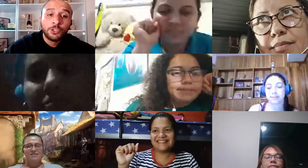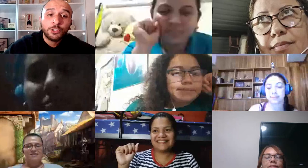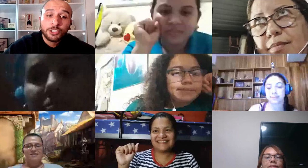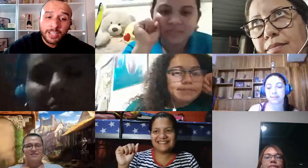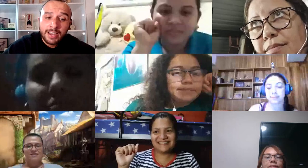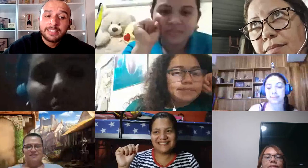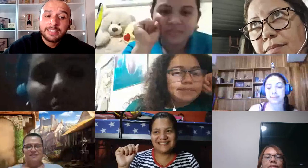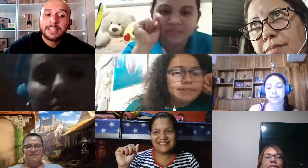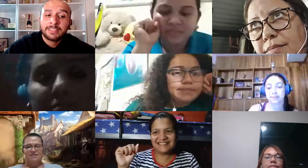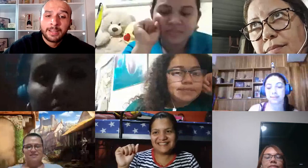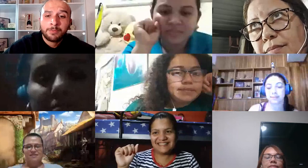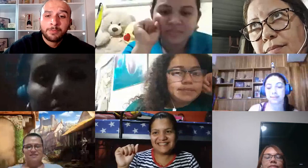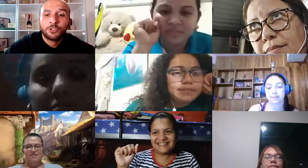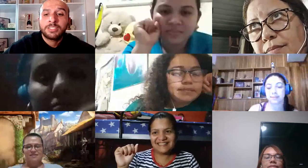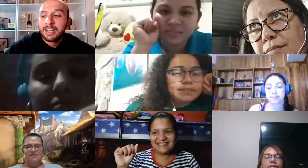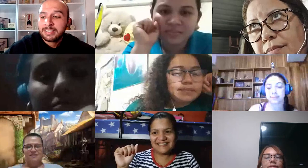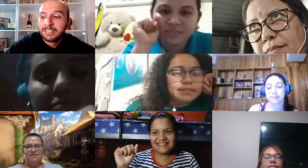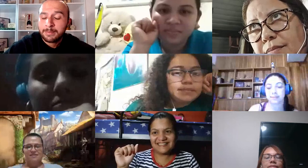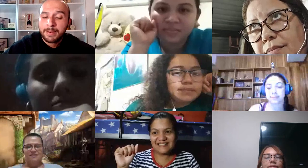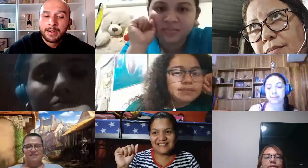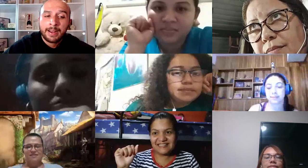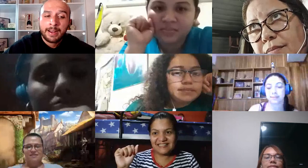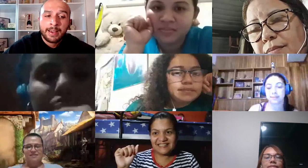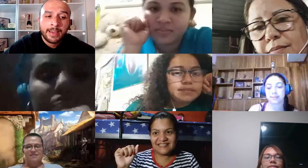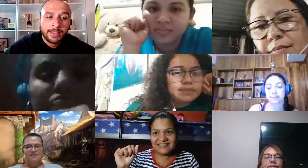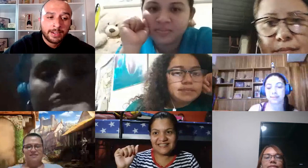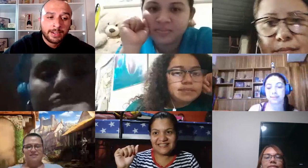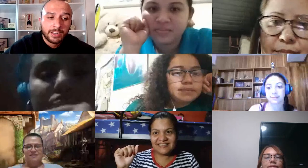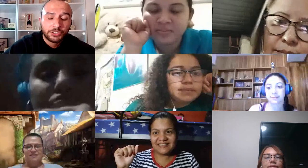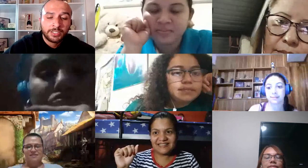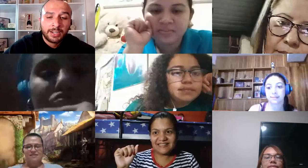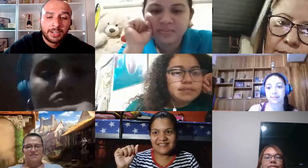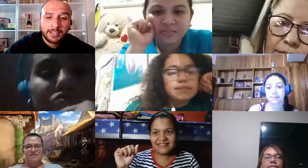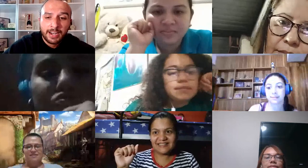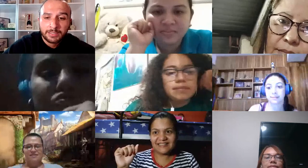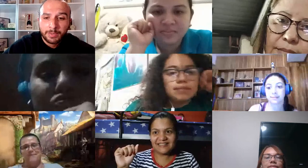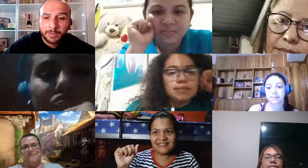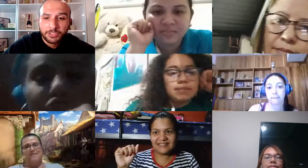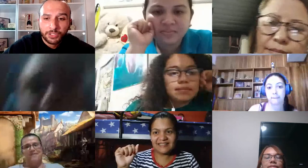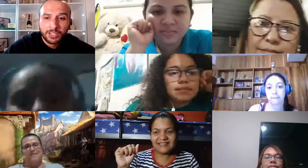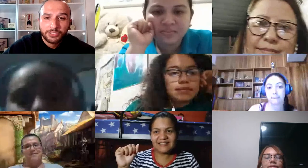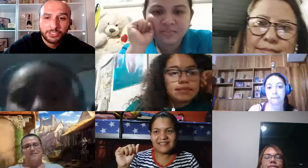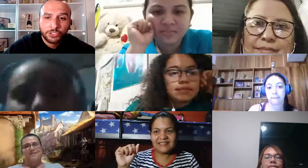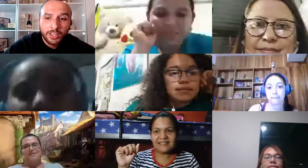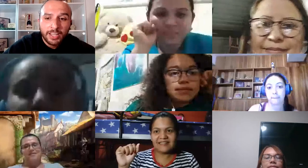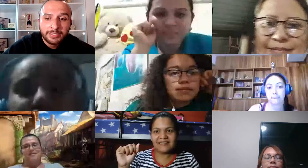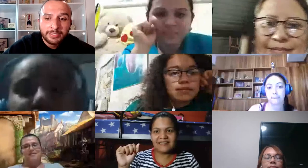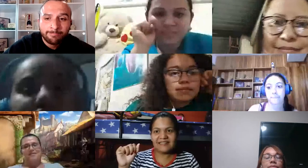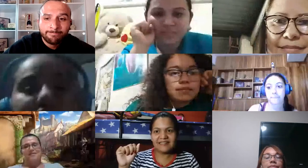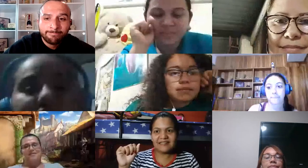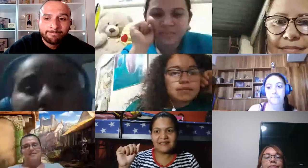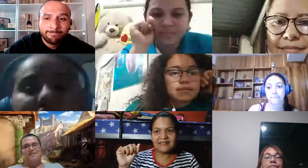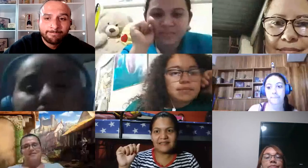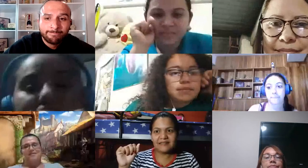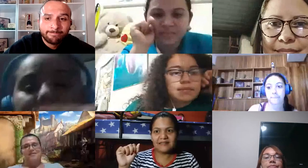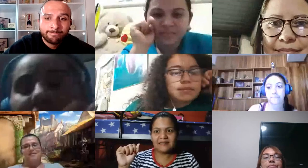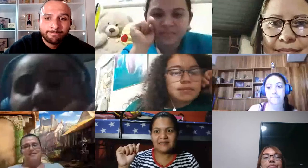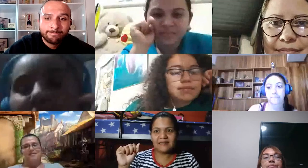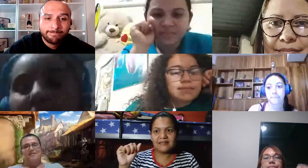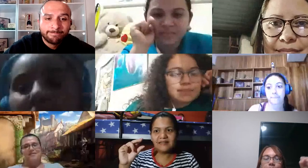¿Sabían ustedes que estamos en la Semana Internacional de las Personas Sordas?